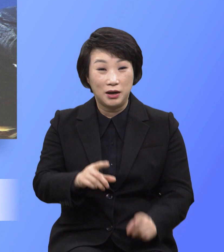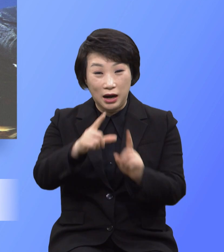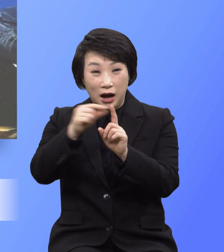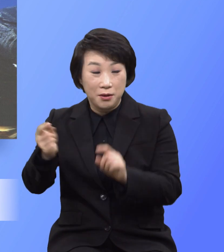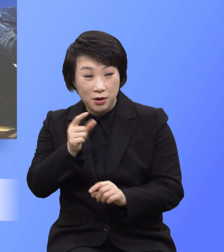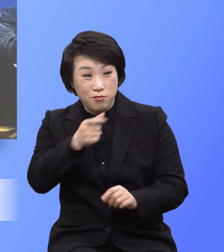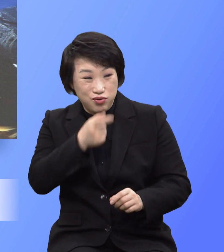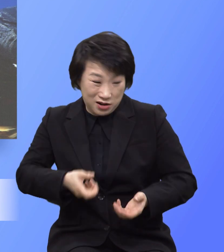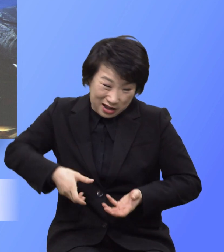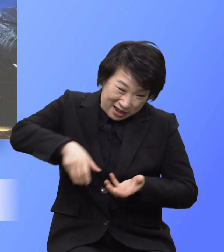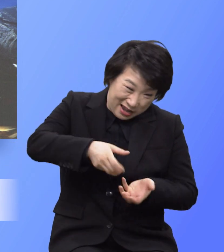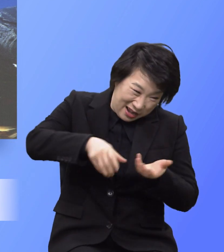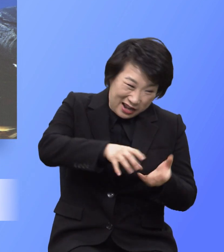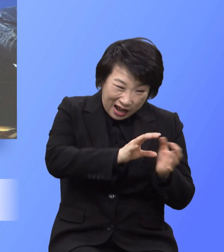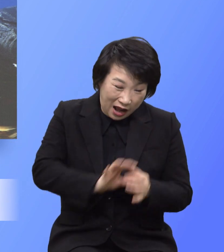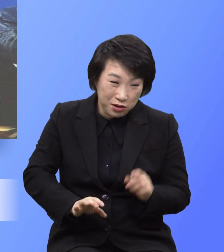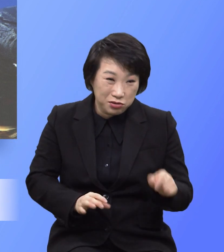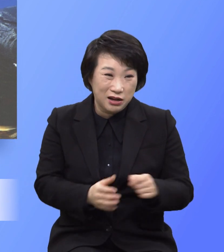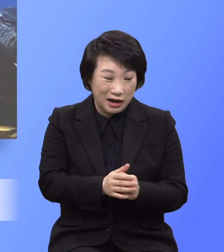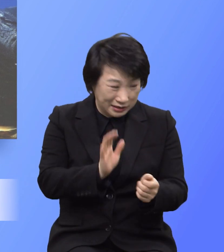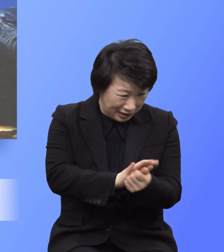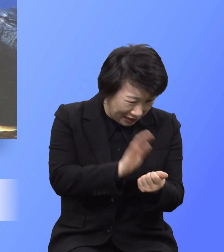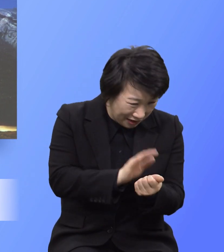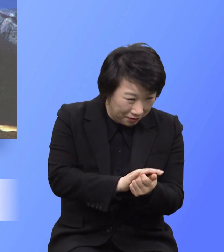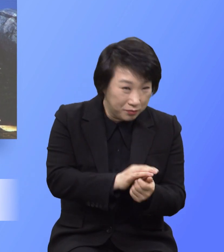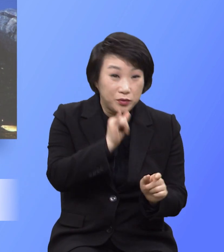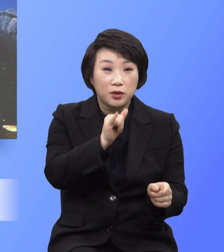퍼먹이고 생난리라서 기력을 체력에 만들고